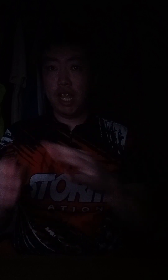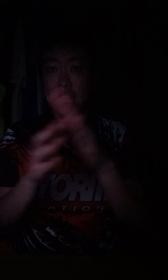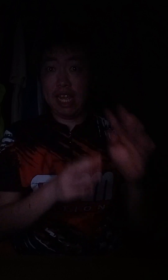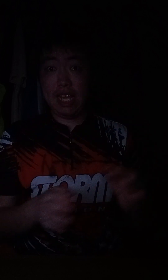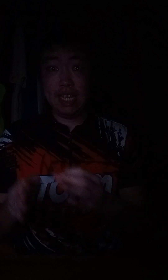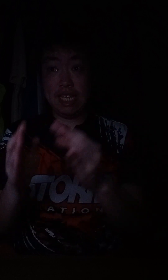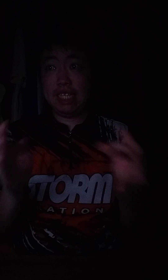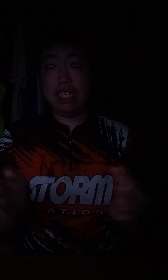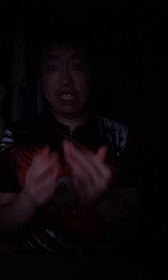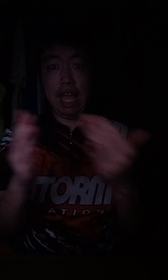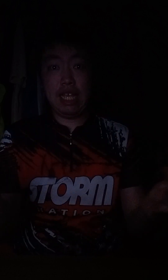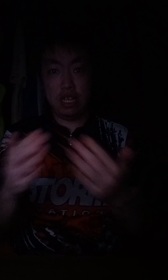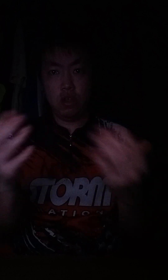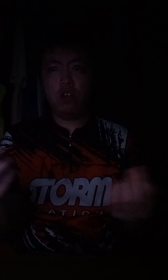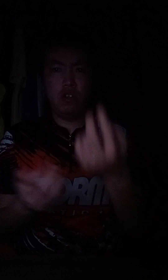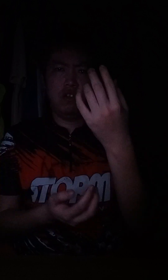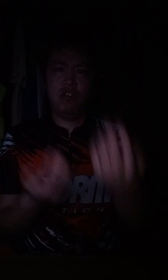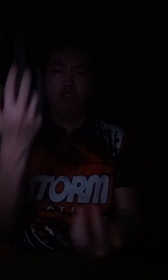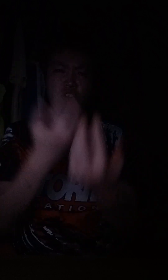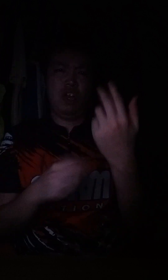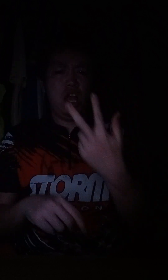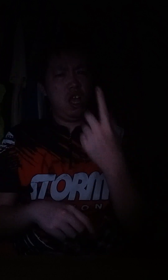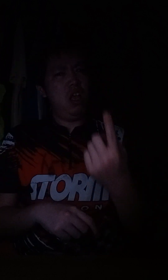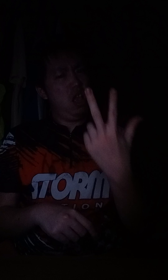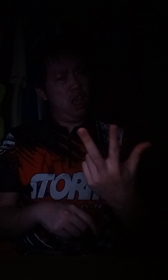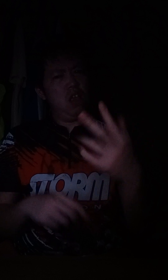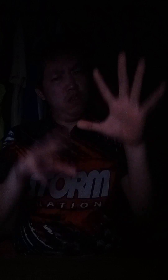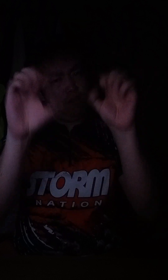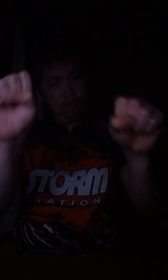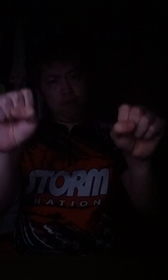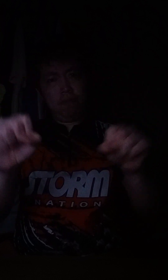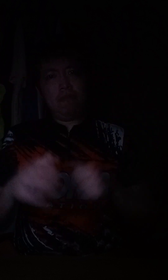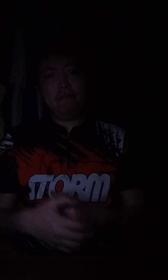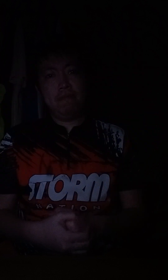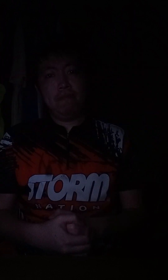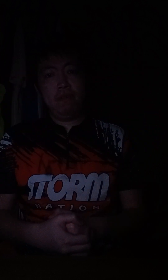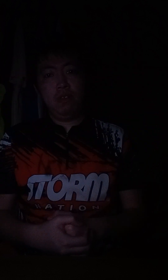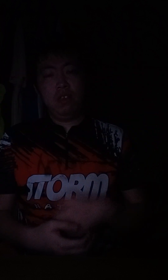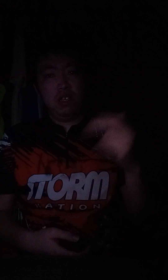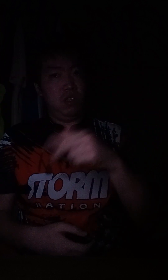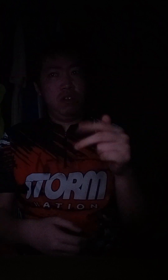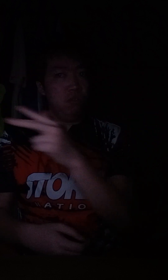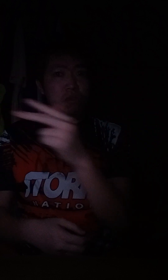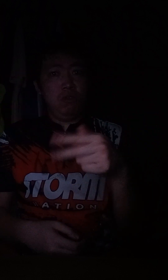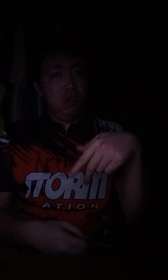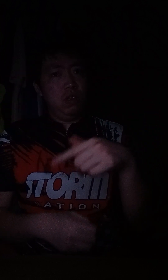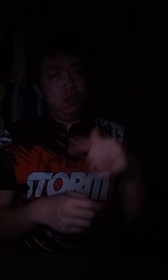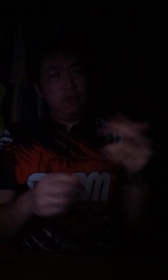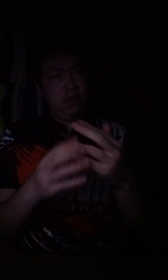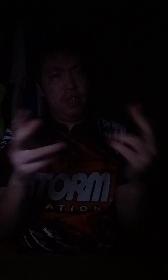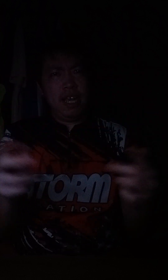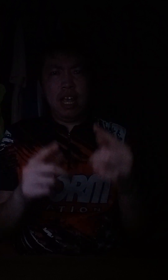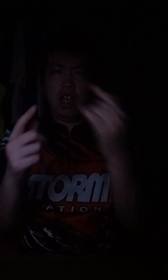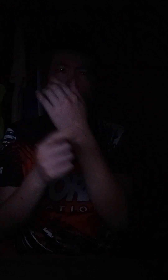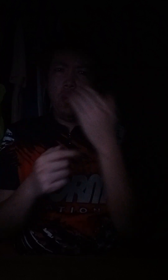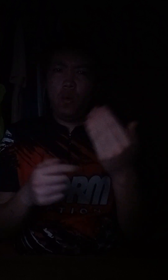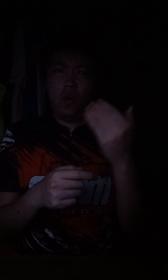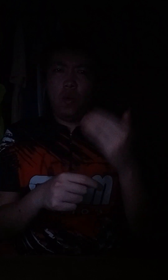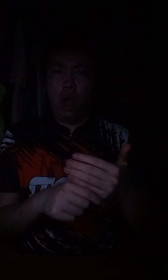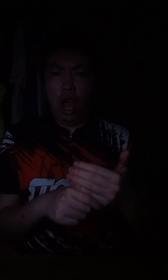한 화훼단지에서 불이 나 1시간 반 만에 꺼졌습니다. 이 불로 농가 관계자 1명이 대피하고 비닐하우스